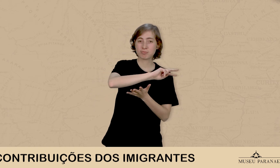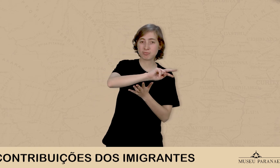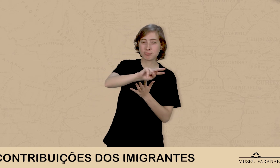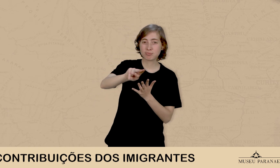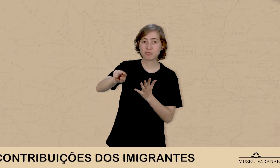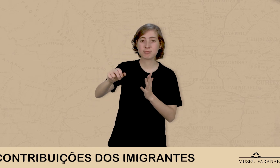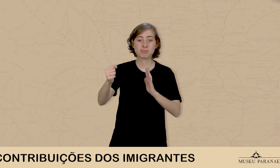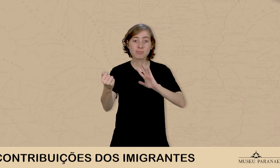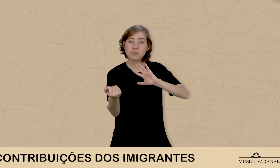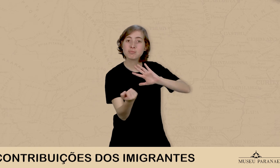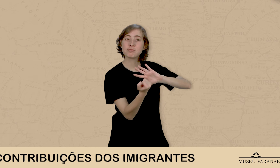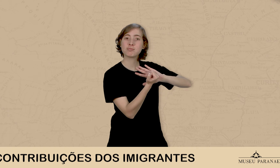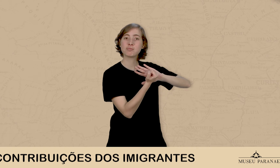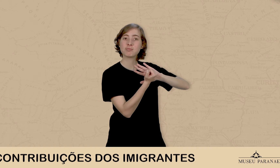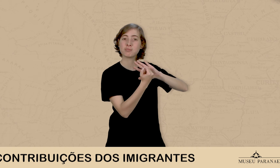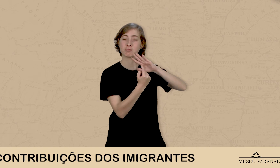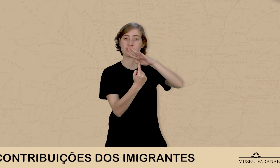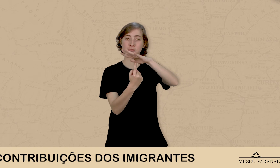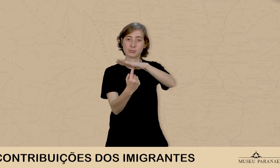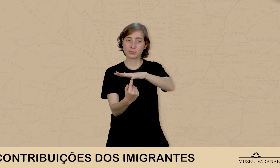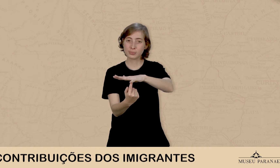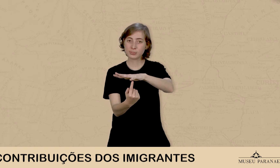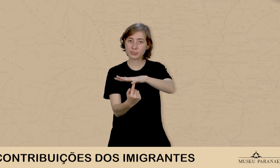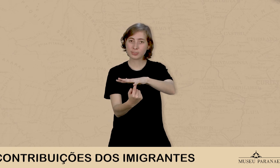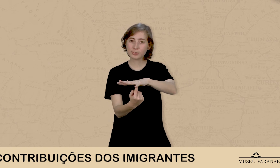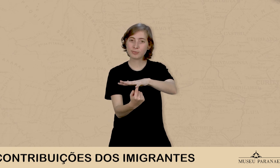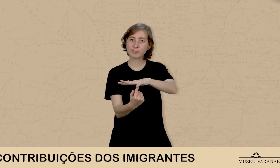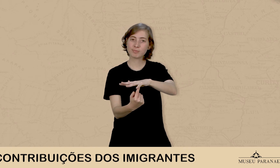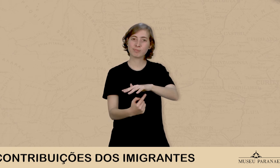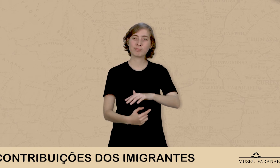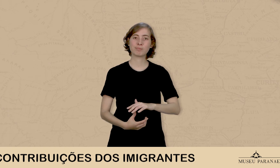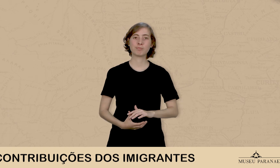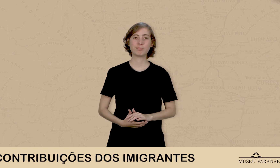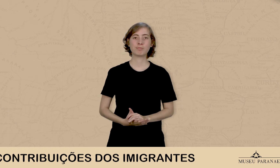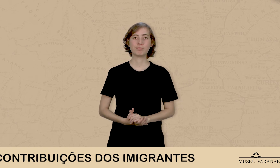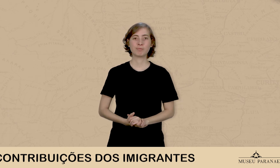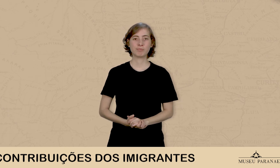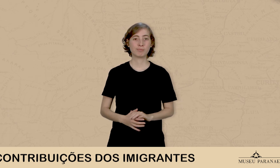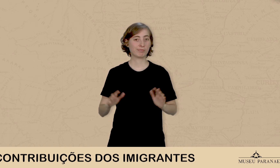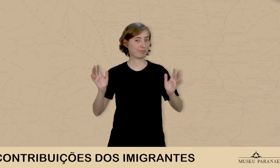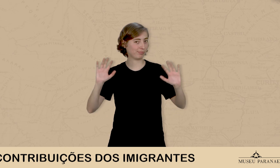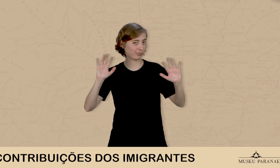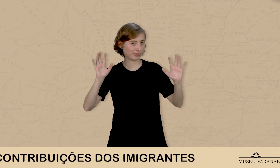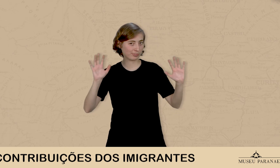pluralidade cultural e simbólica no Estado. Tchau!